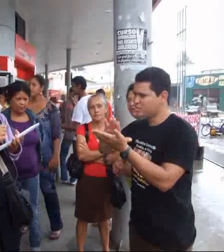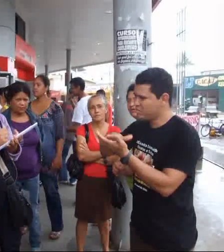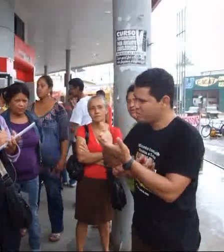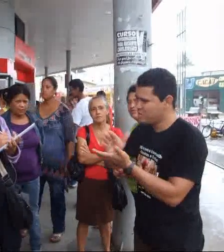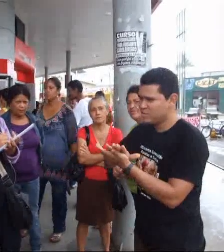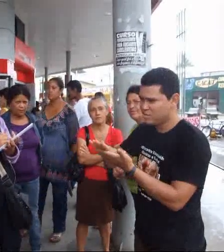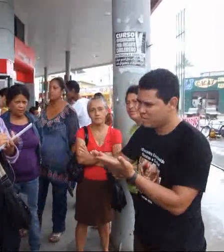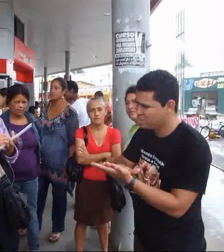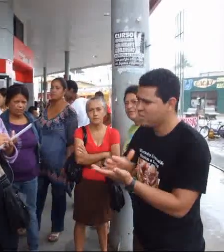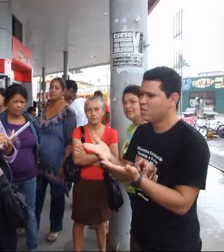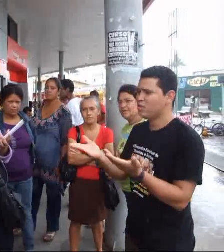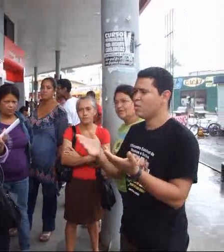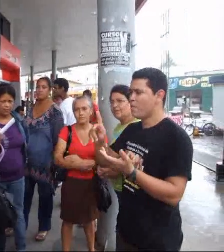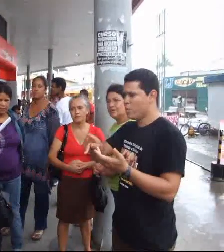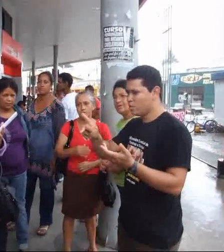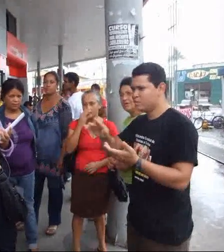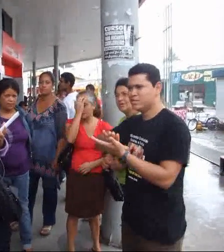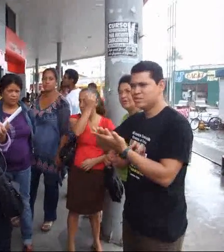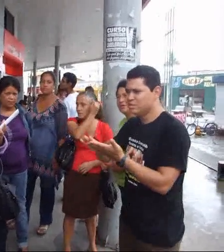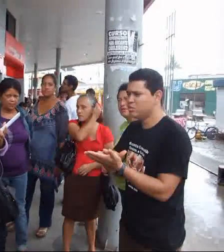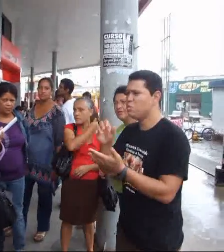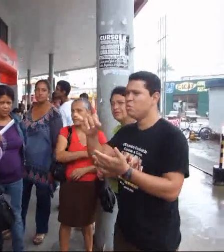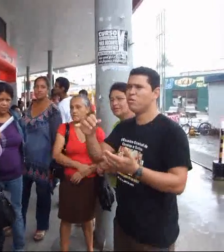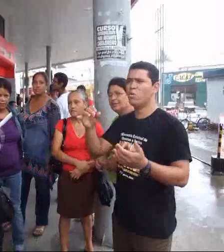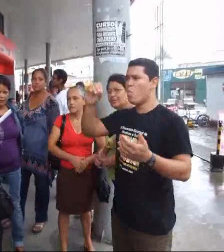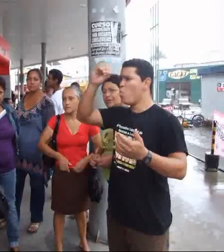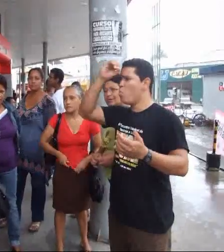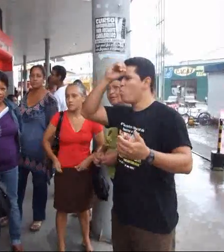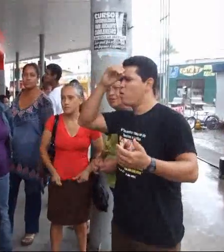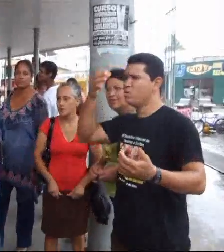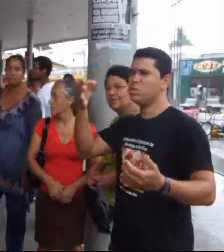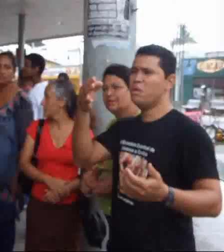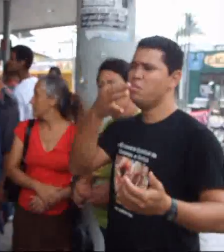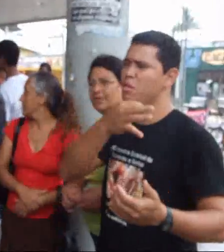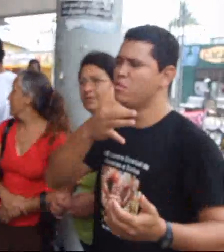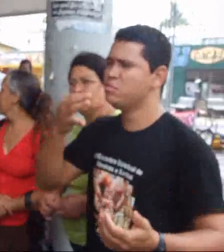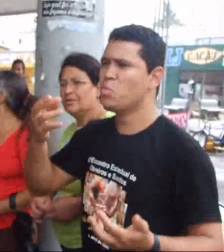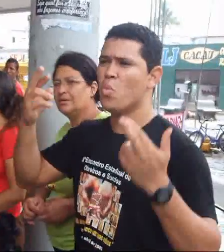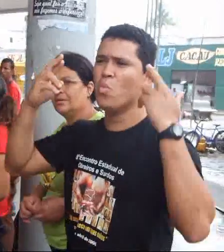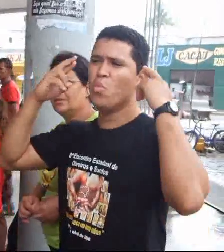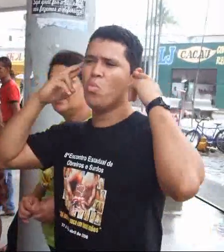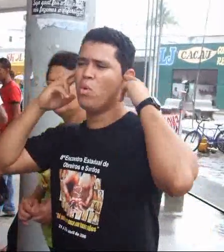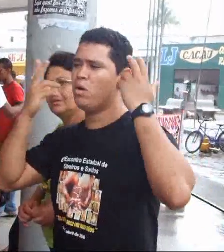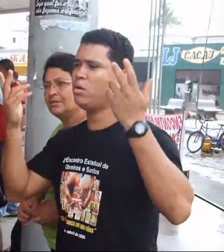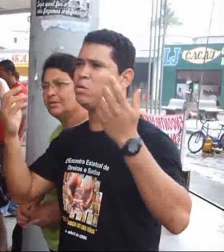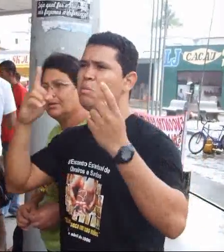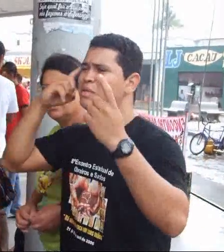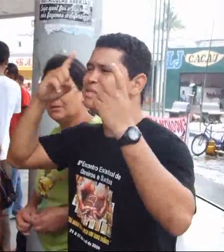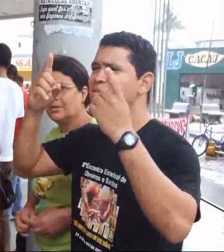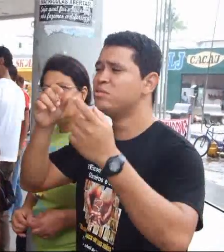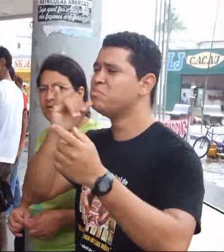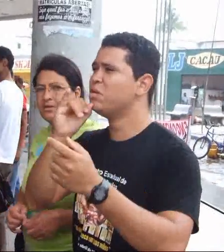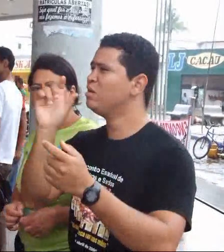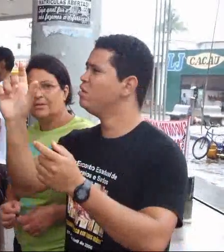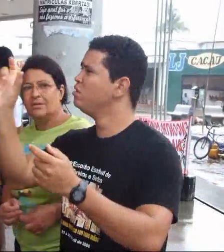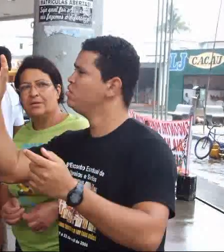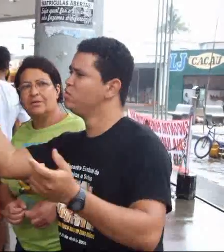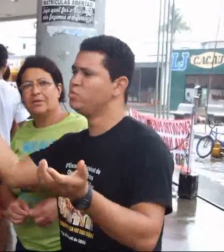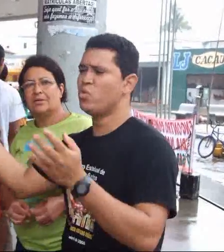Os médicos, os professores, só ficam só analisando na sala de aula e